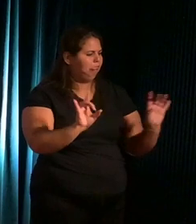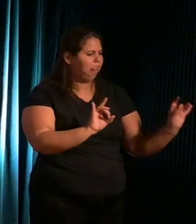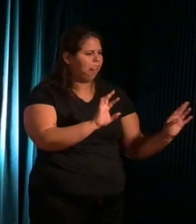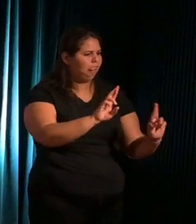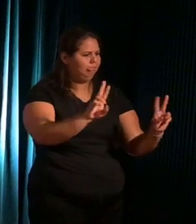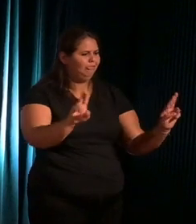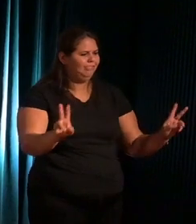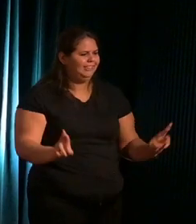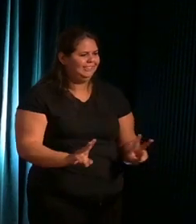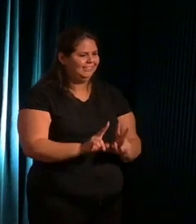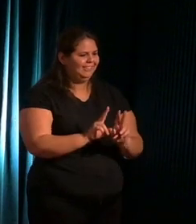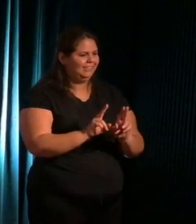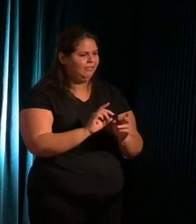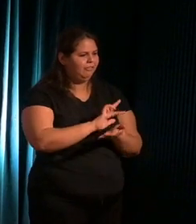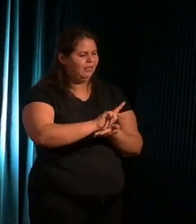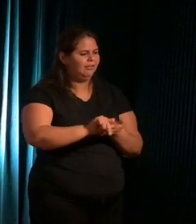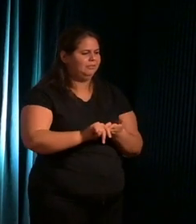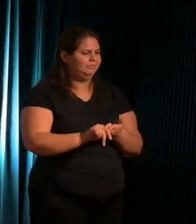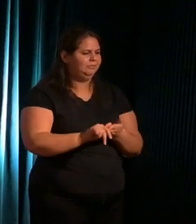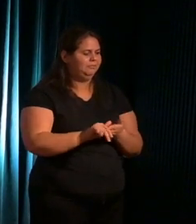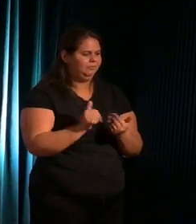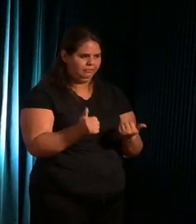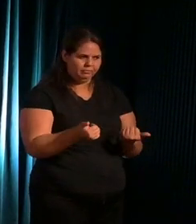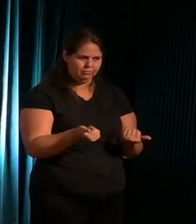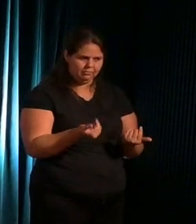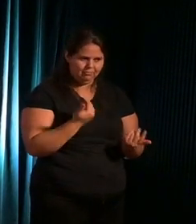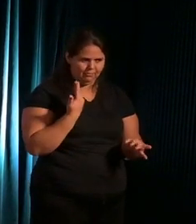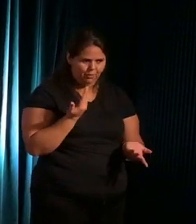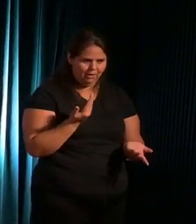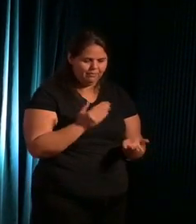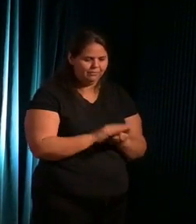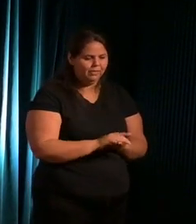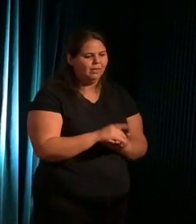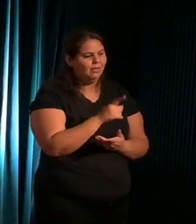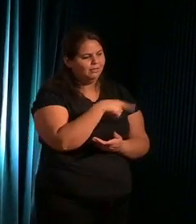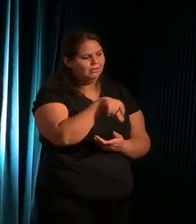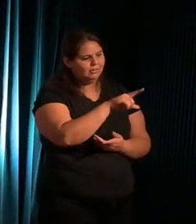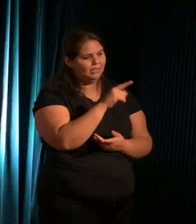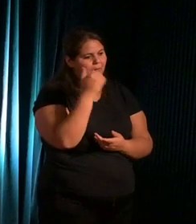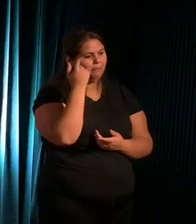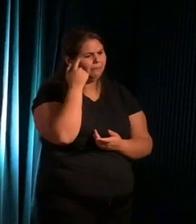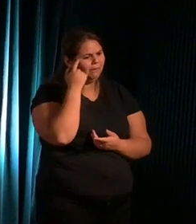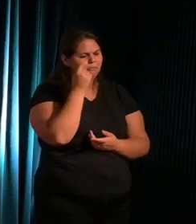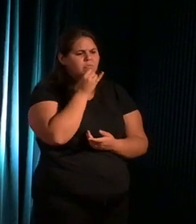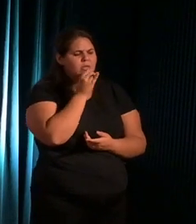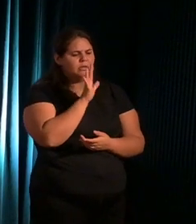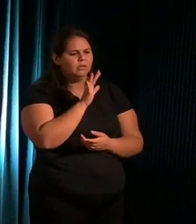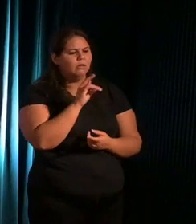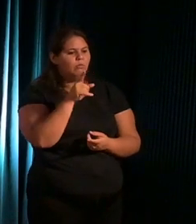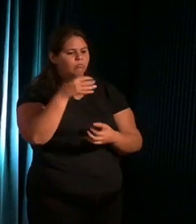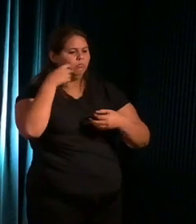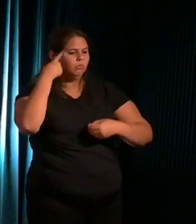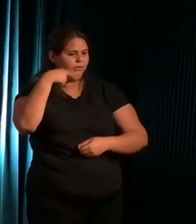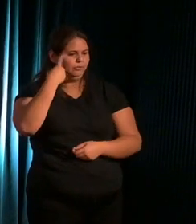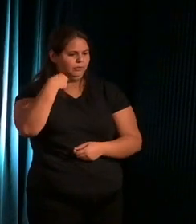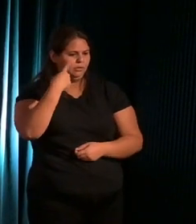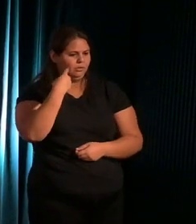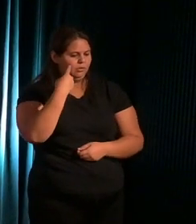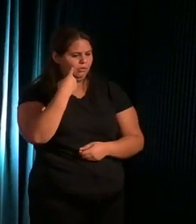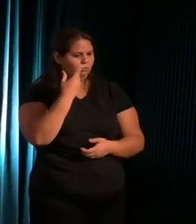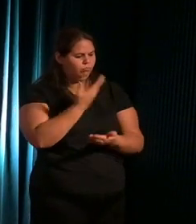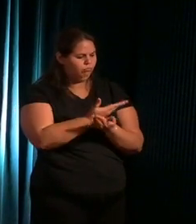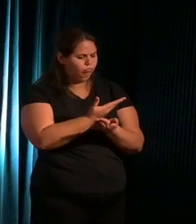no plural, são várias verdades, não é não? Vocês imaginam que um advogado que estuda